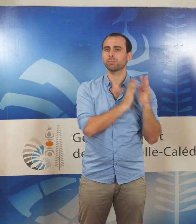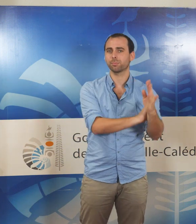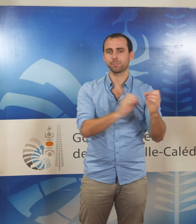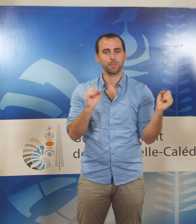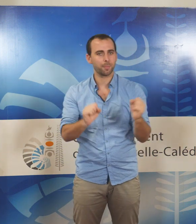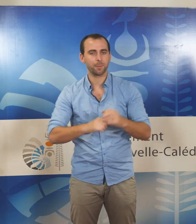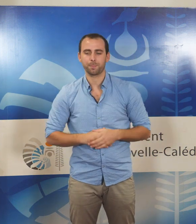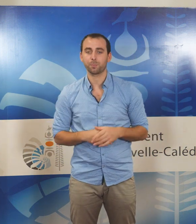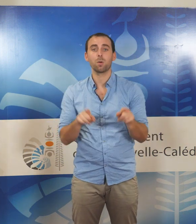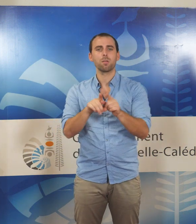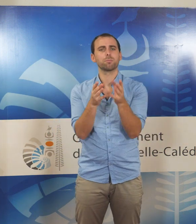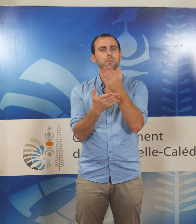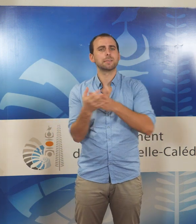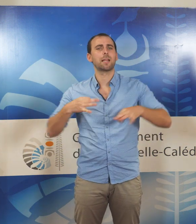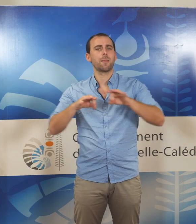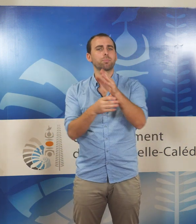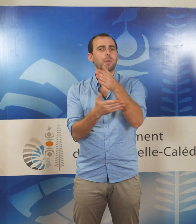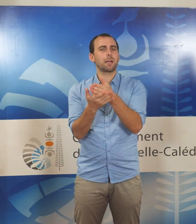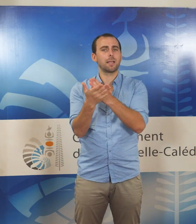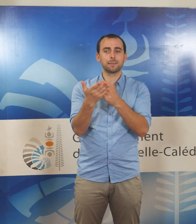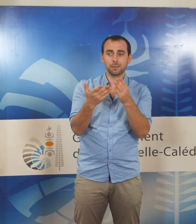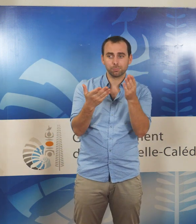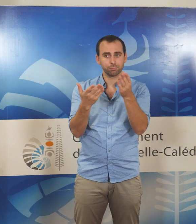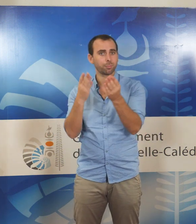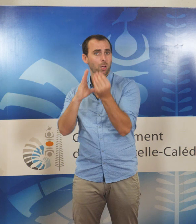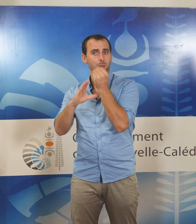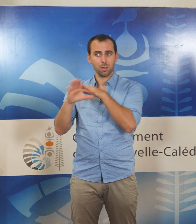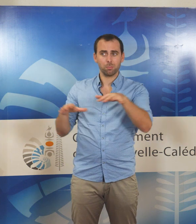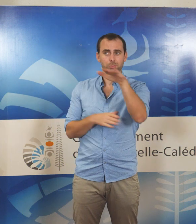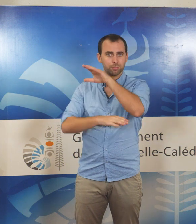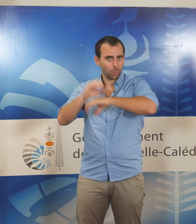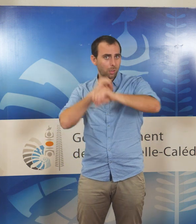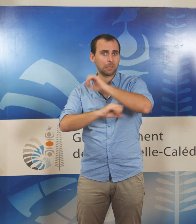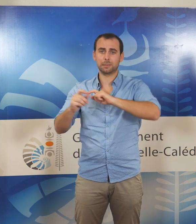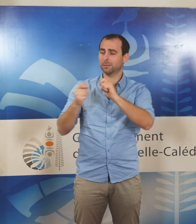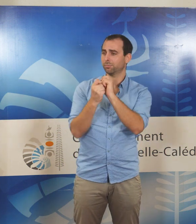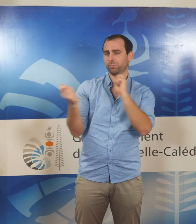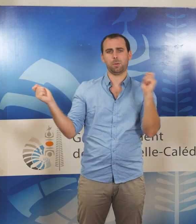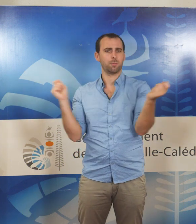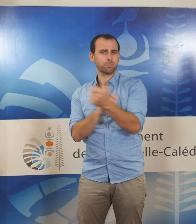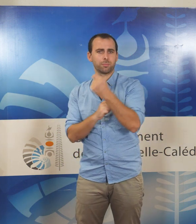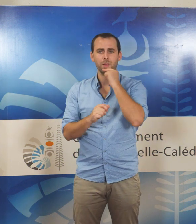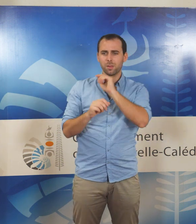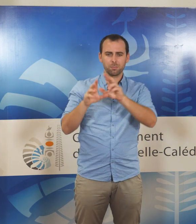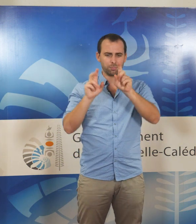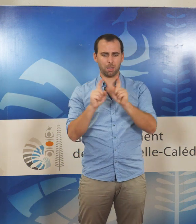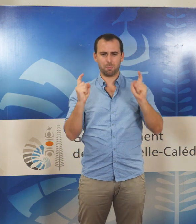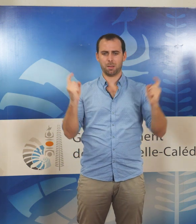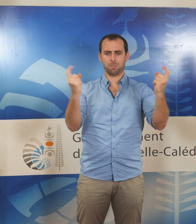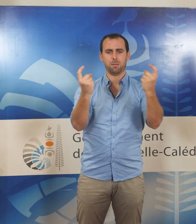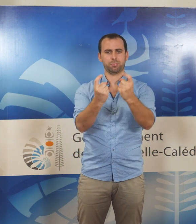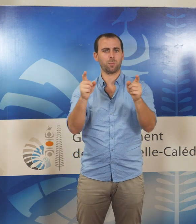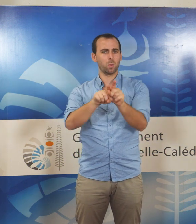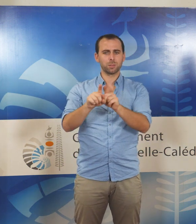ont aménagé les salles de classe, les restaurants scolaires avec une organisation en quinconce, des places assises et un marquage au